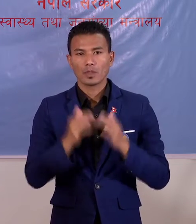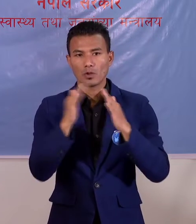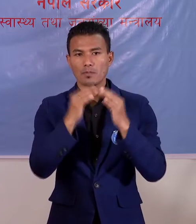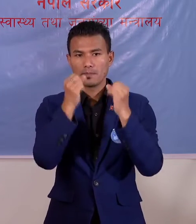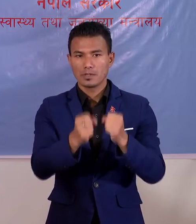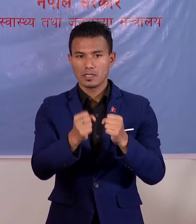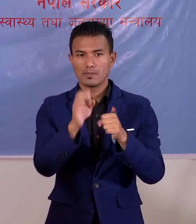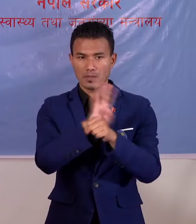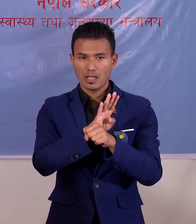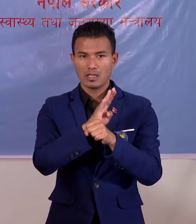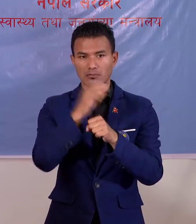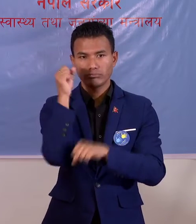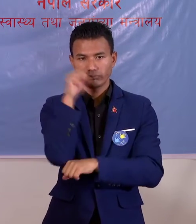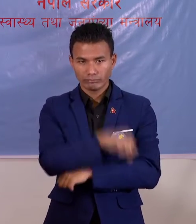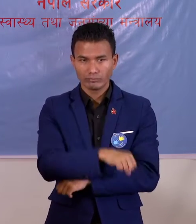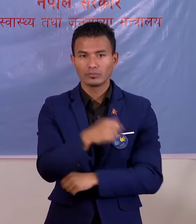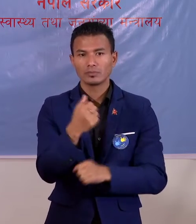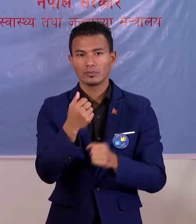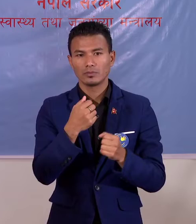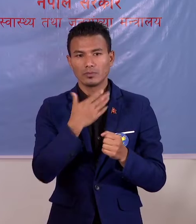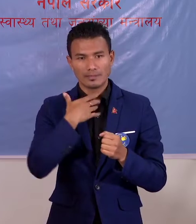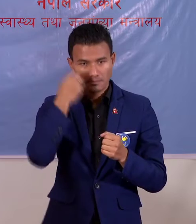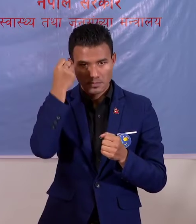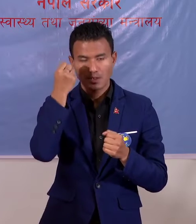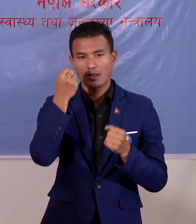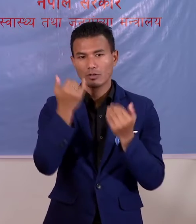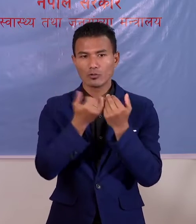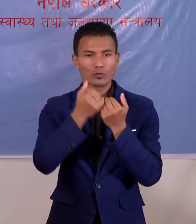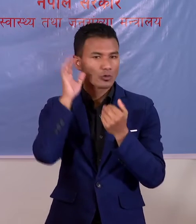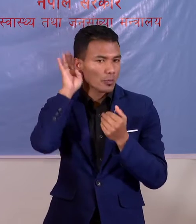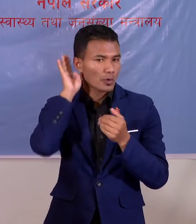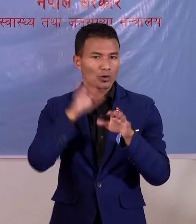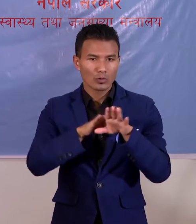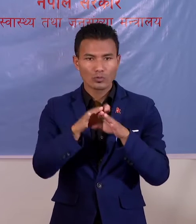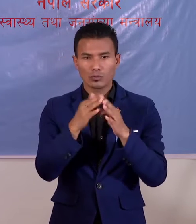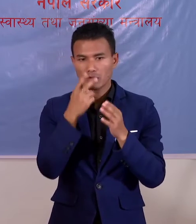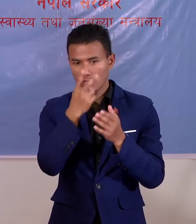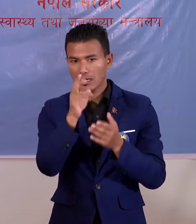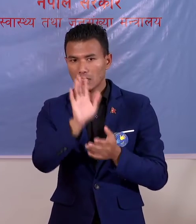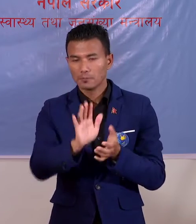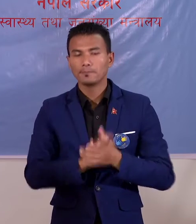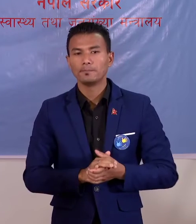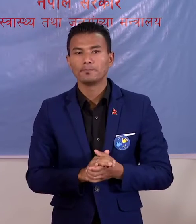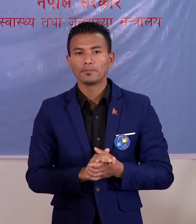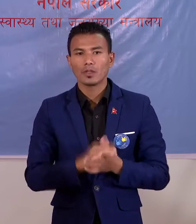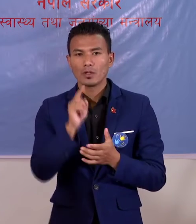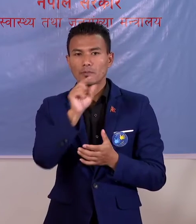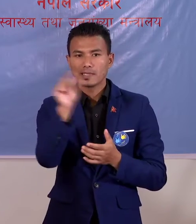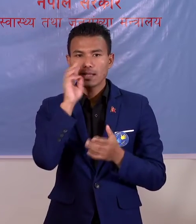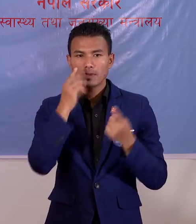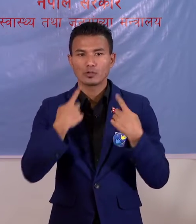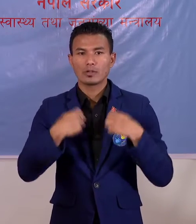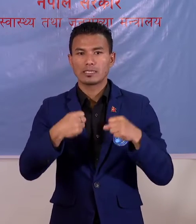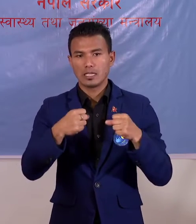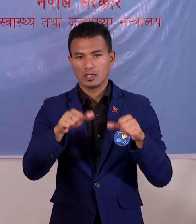घरमा रहँदा निराशा पनि आउने, केहीले आत्महत्या गरेको खबरहरू पनि पढ्न सुन्न पाएका छौँ। त्यो विषयमा स्वास्थ्य